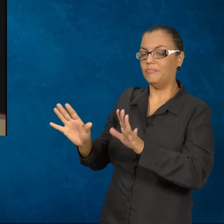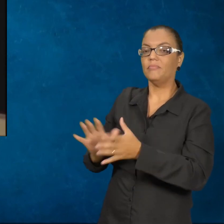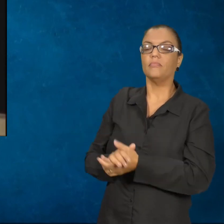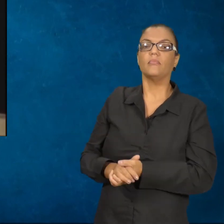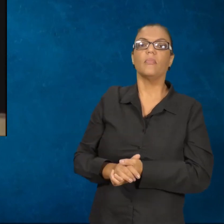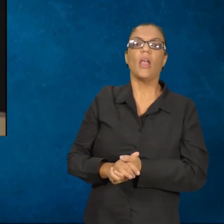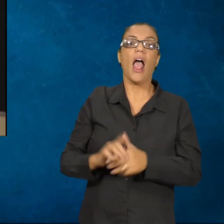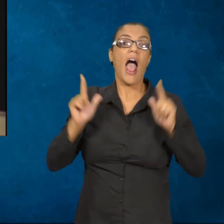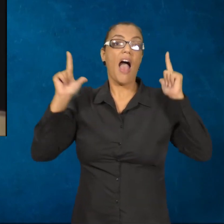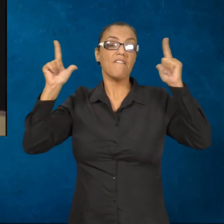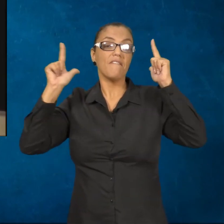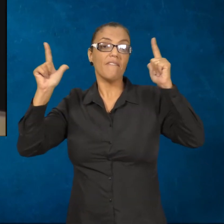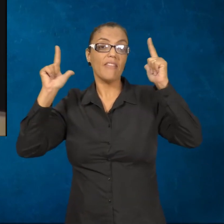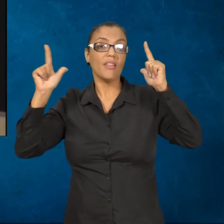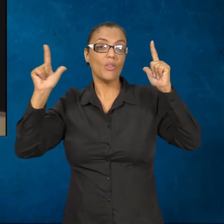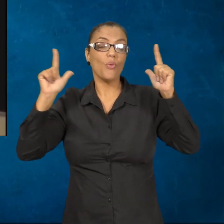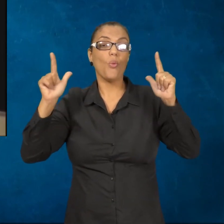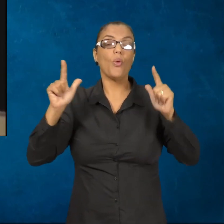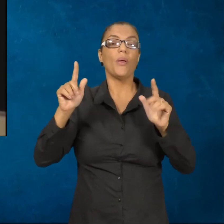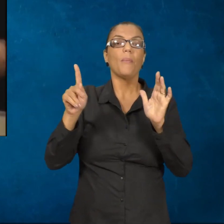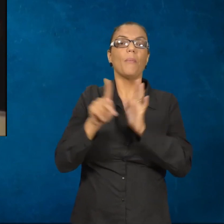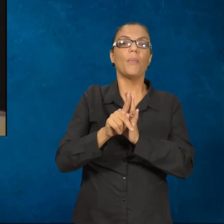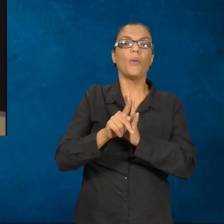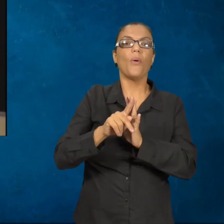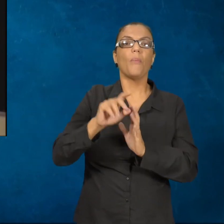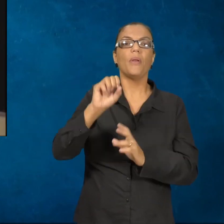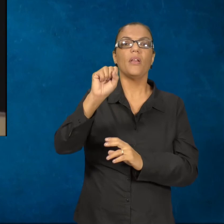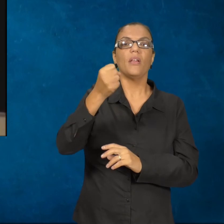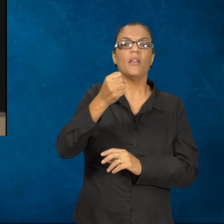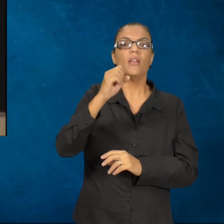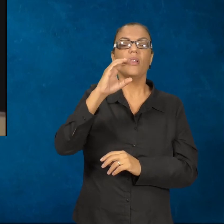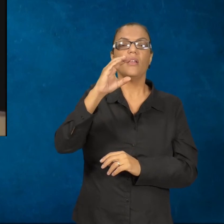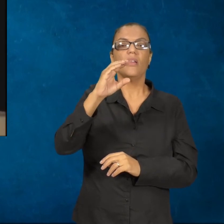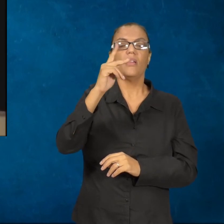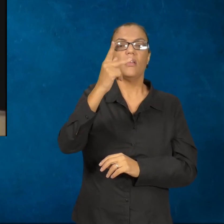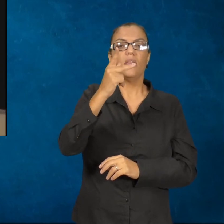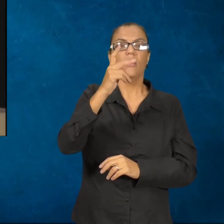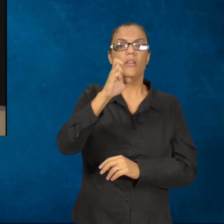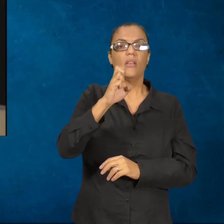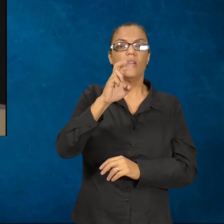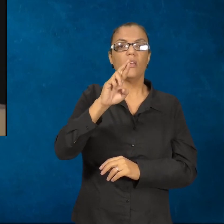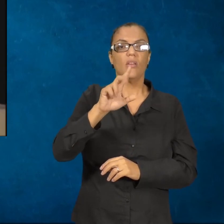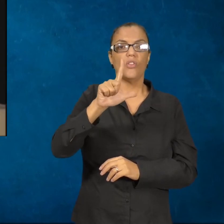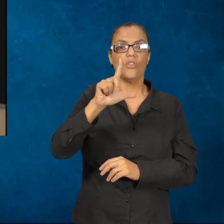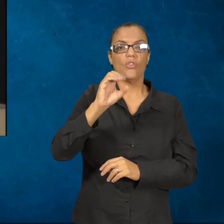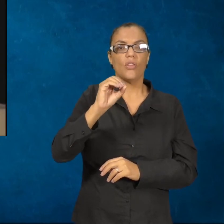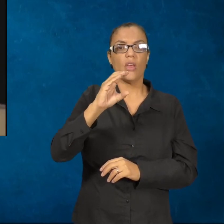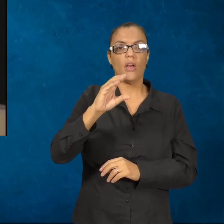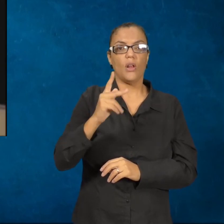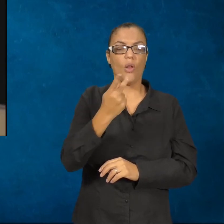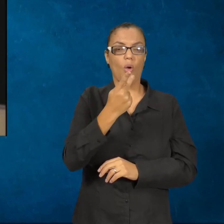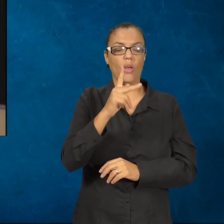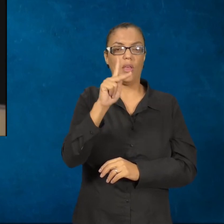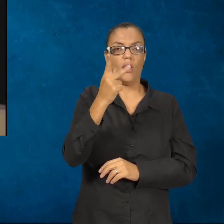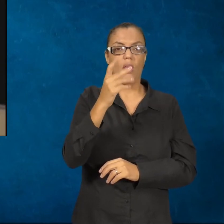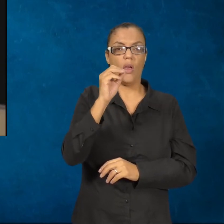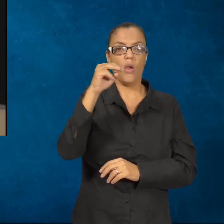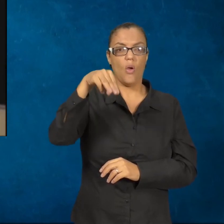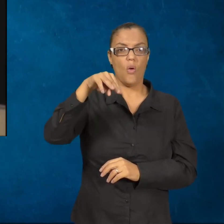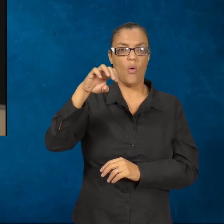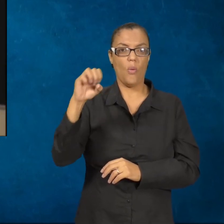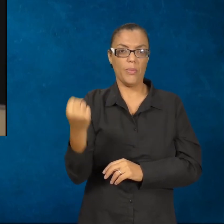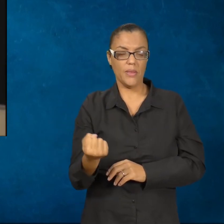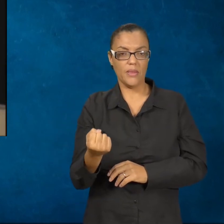Completas de Sherlock Holmes. Devorou. Bom, olha, para encurtar a história, em Piracicaba tem um ditado que diz, se havia porteira, não passa o